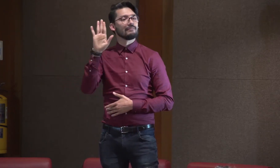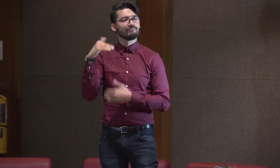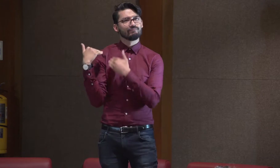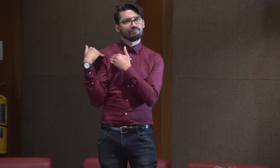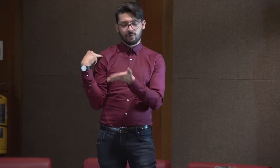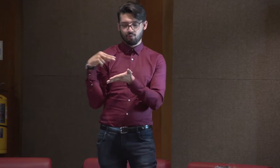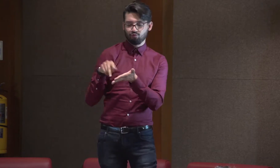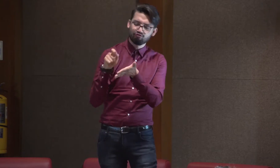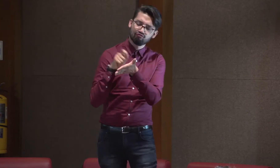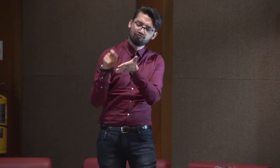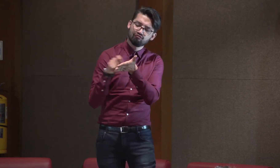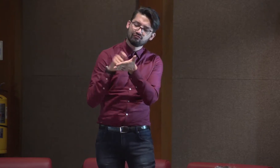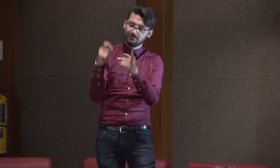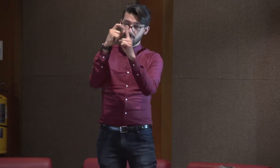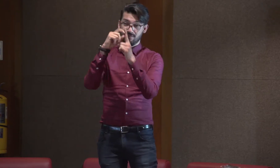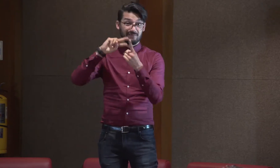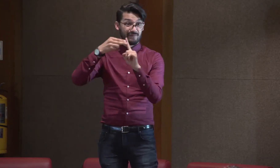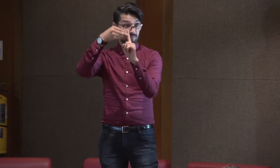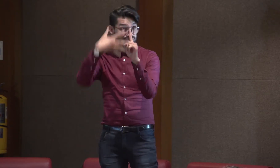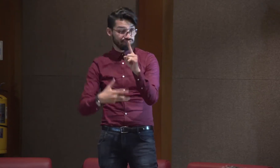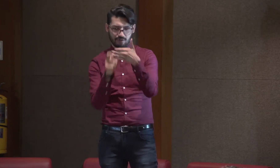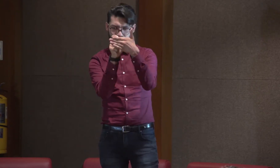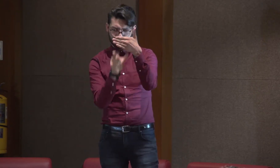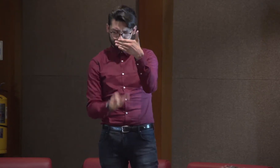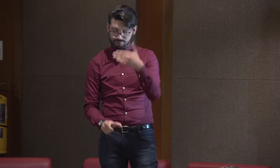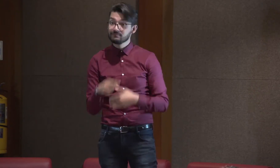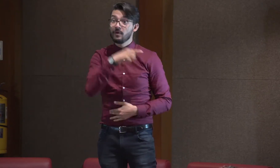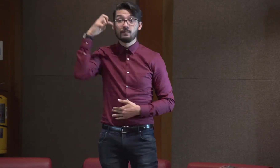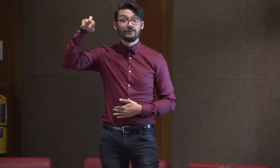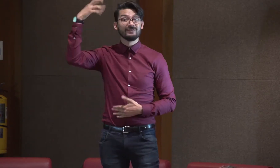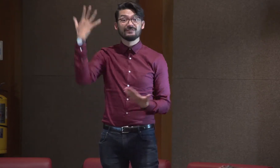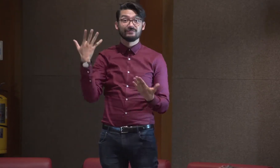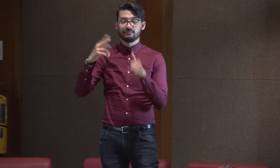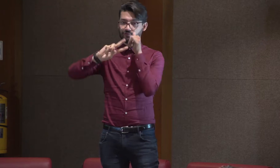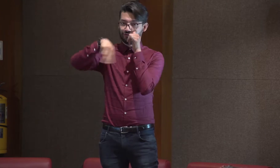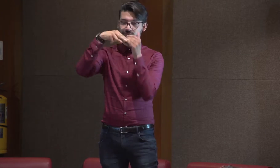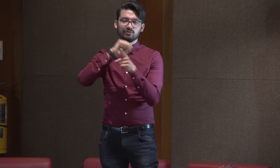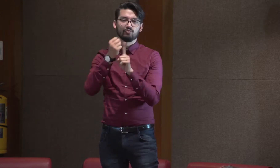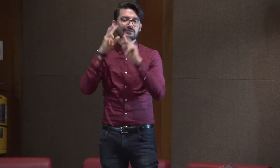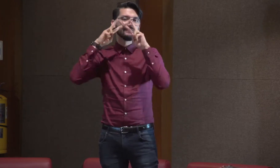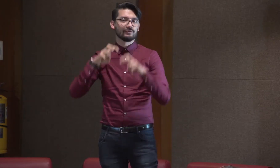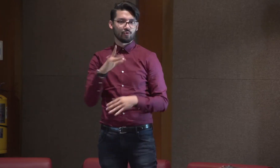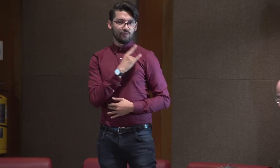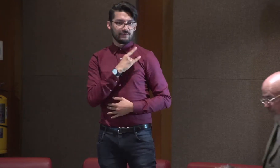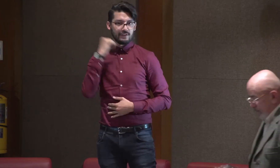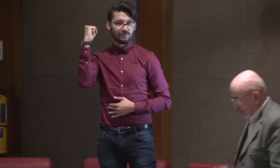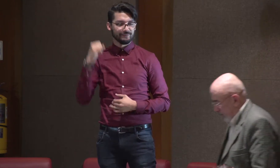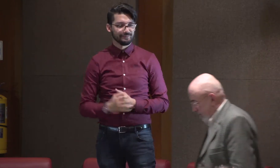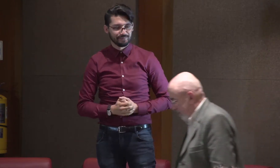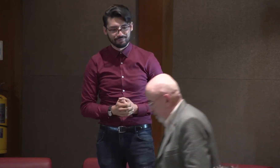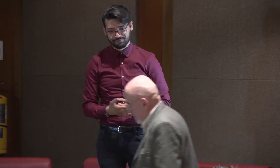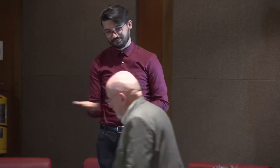Daza. Ricardo es coautor de los significados de esta herramienta y además él es sociólogo de